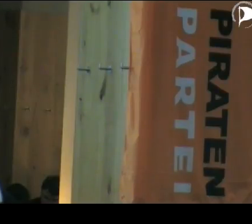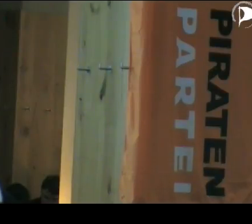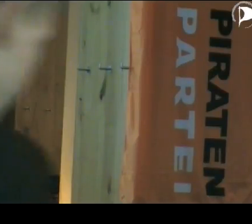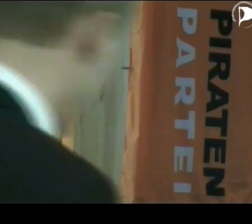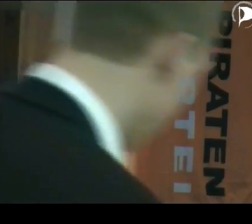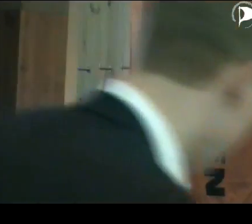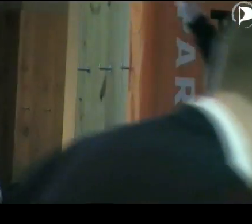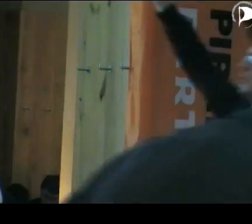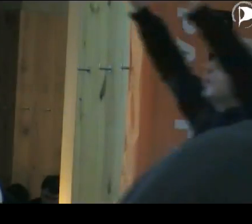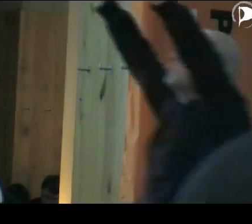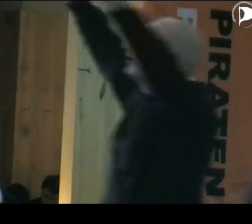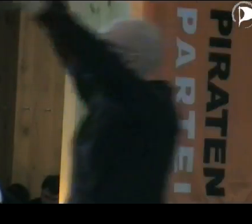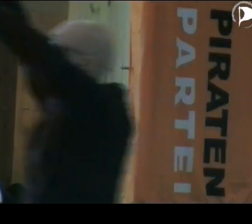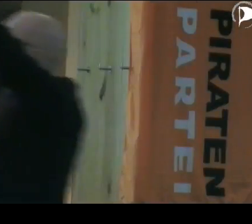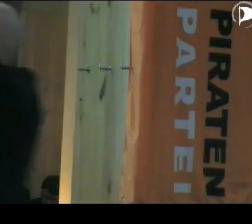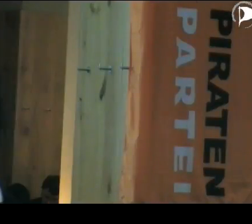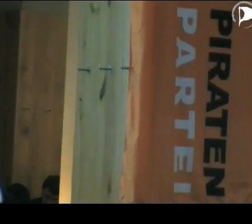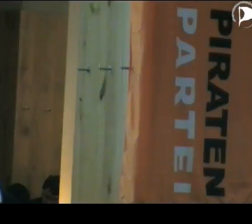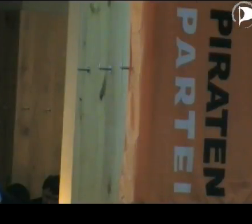nicht gegeben